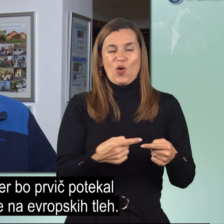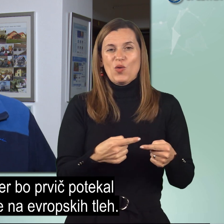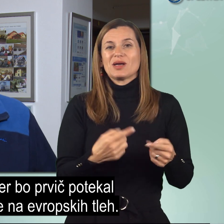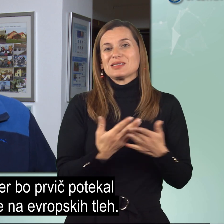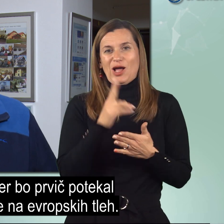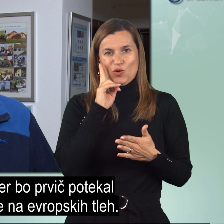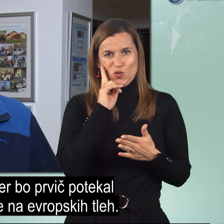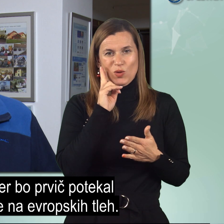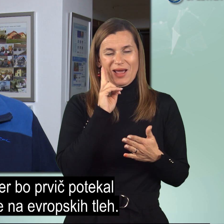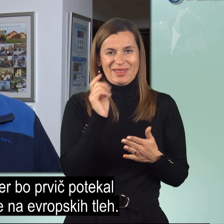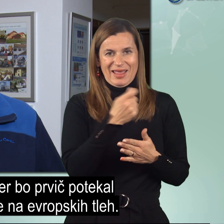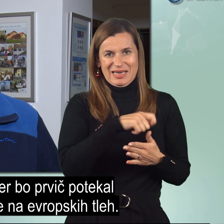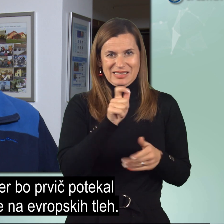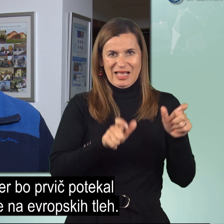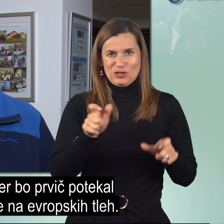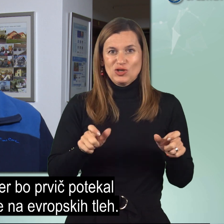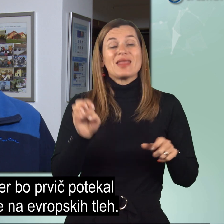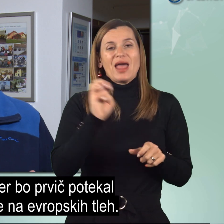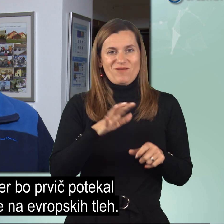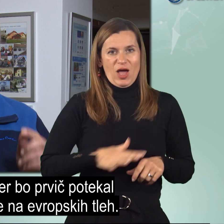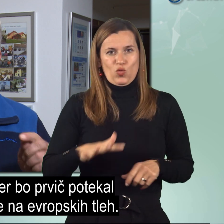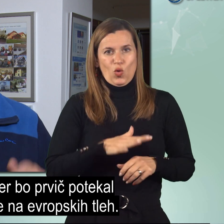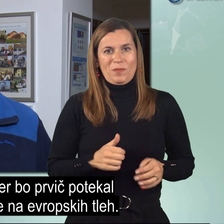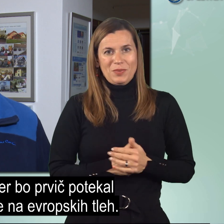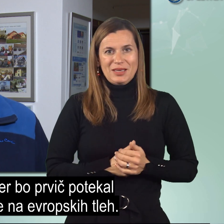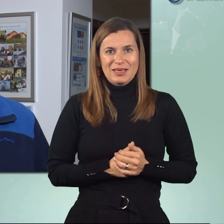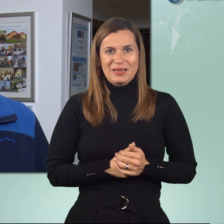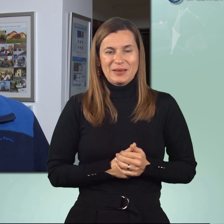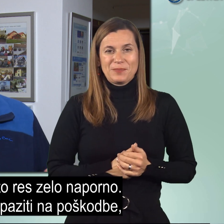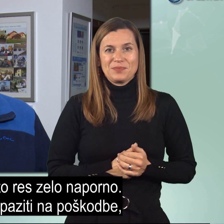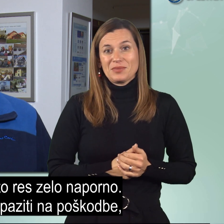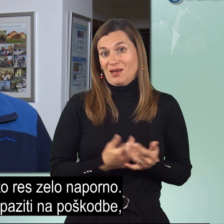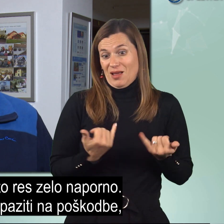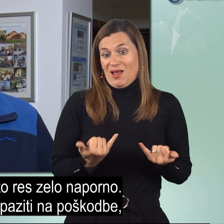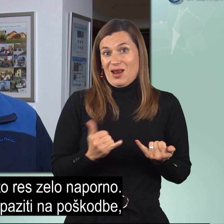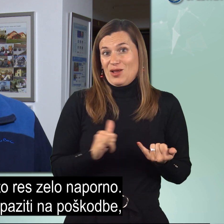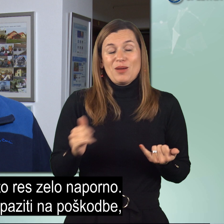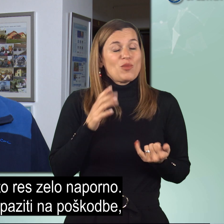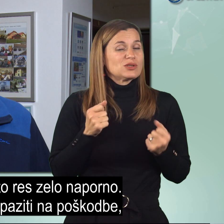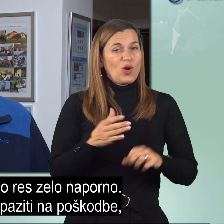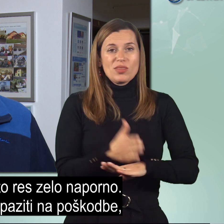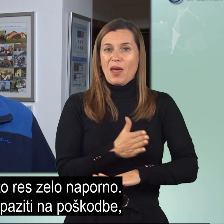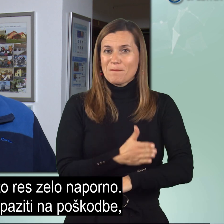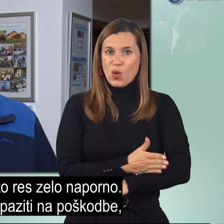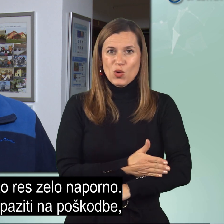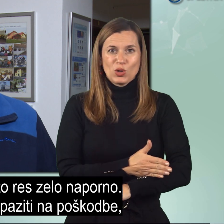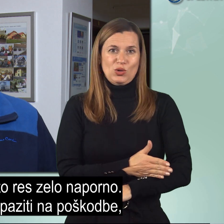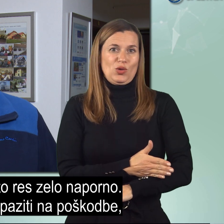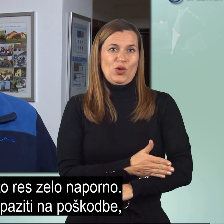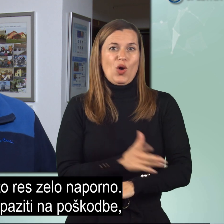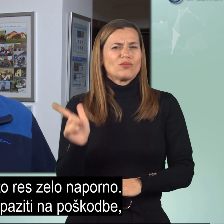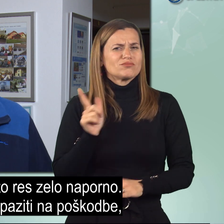potekal tale Grand Slam za gluhe na evropskih tleh. Tako da leto bo zelo